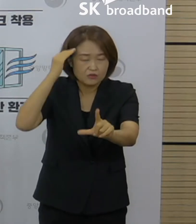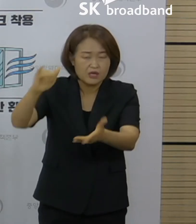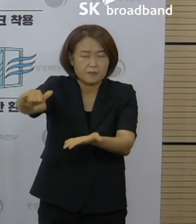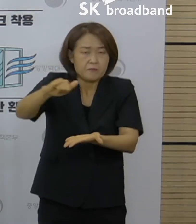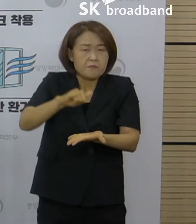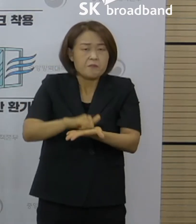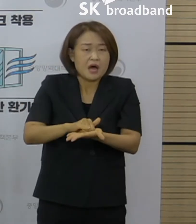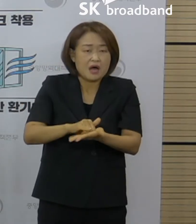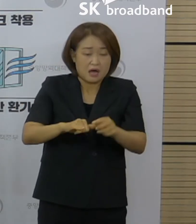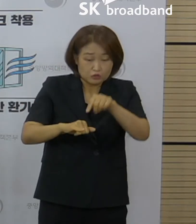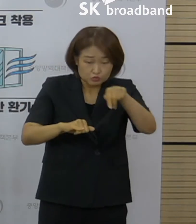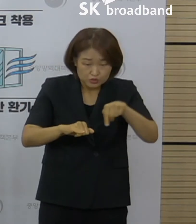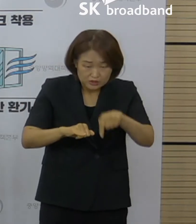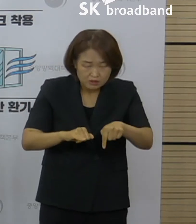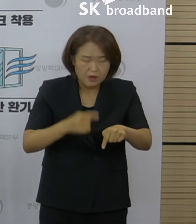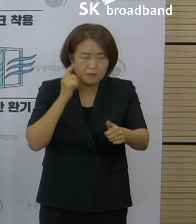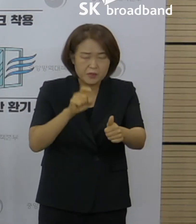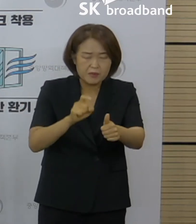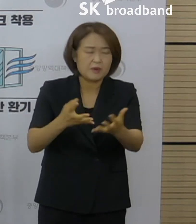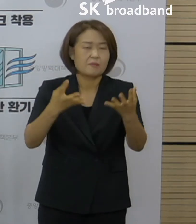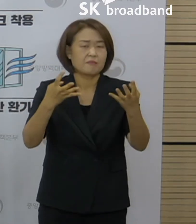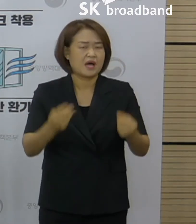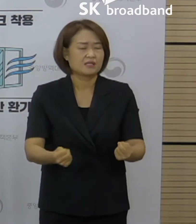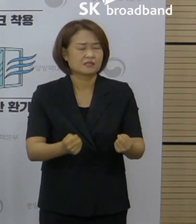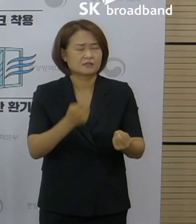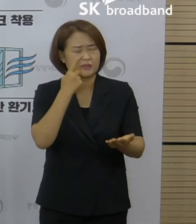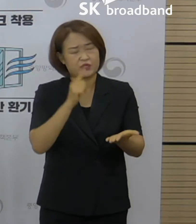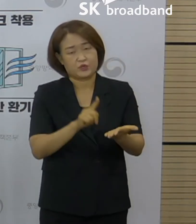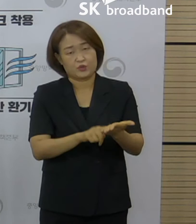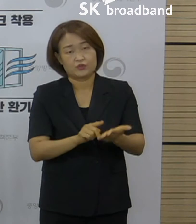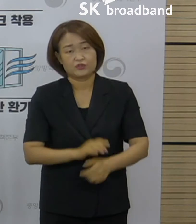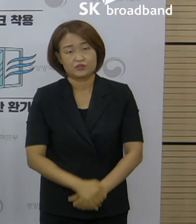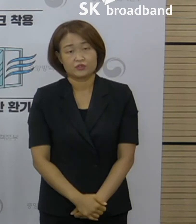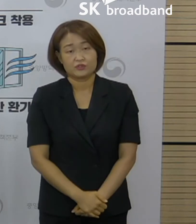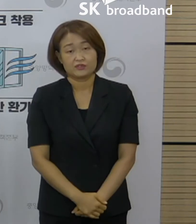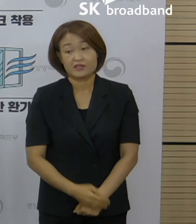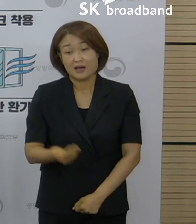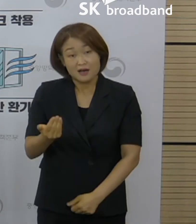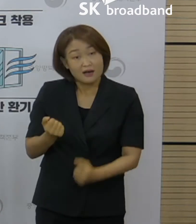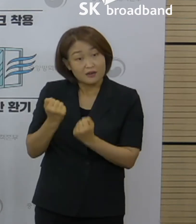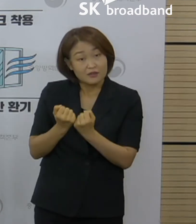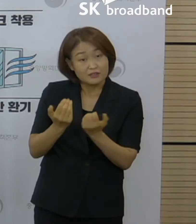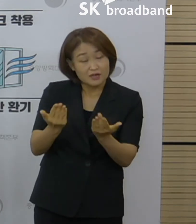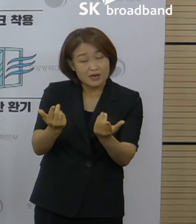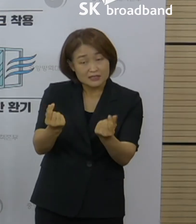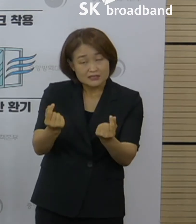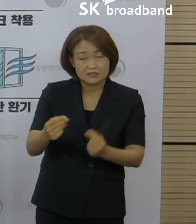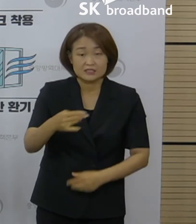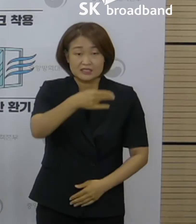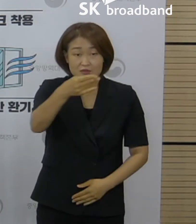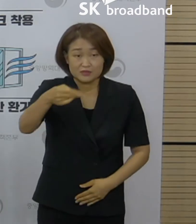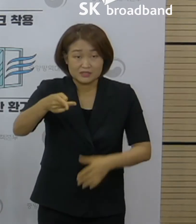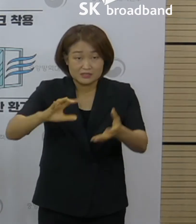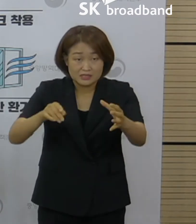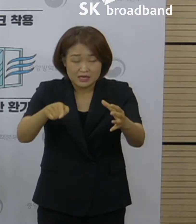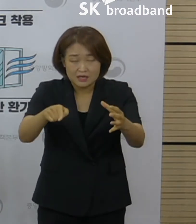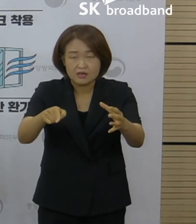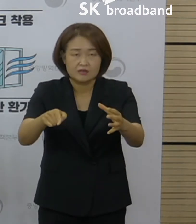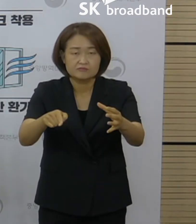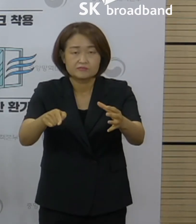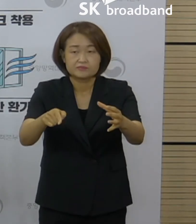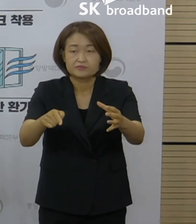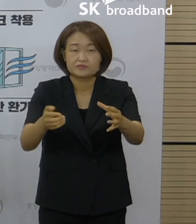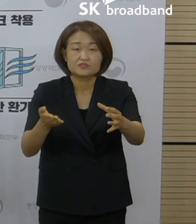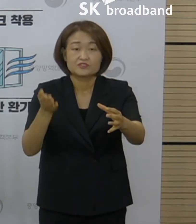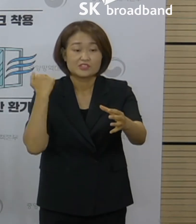지금 많이 발견되고 있는 그런 상황입니다. 앞서 답변을 드린 대로 인도네시아에 대해서 저희가 신속하게 지난